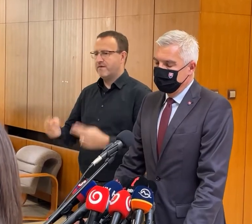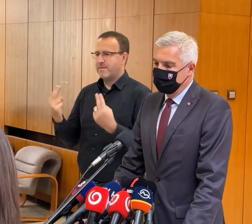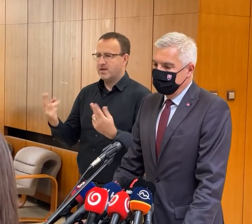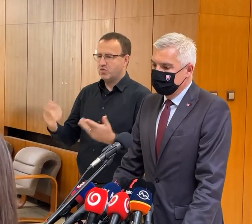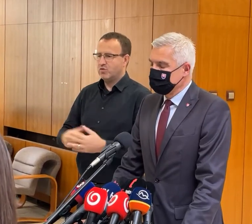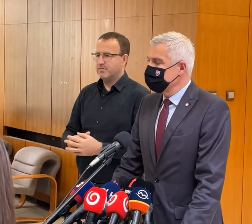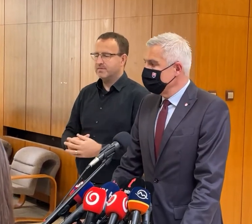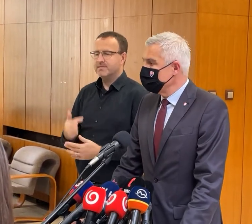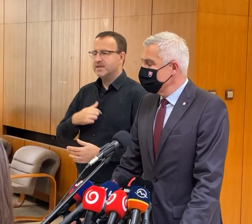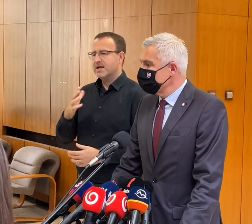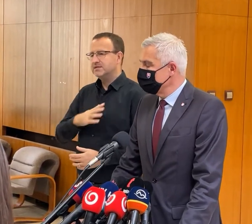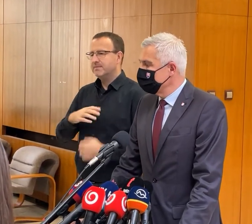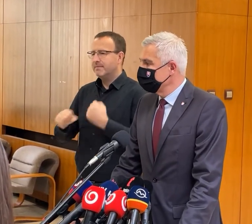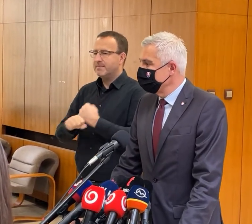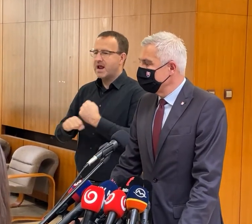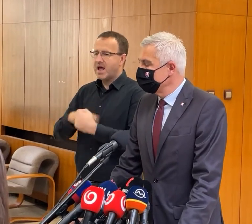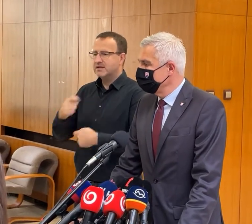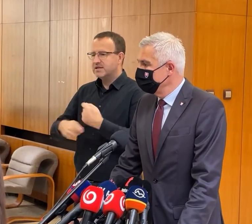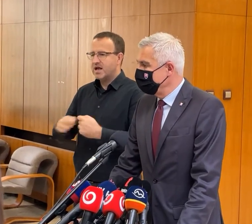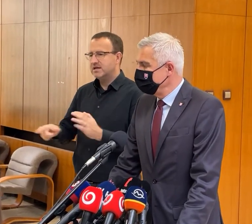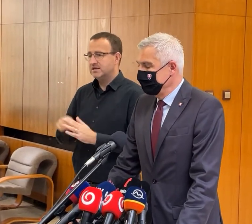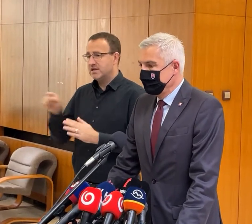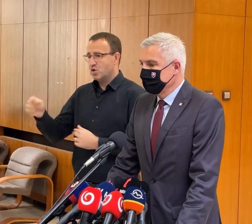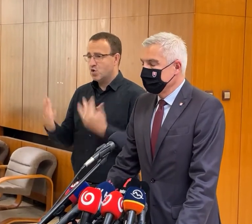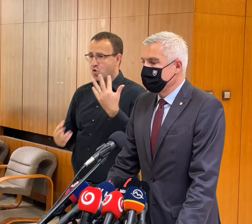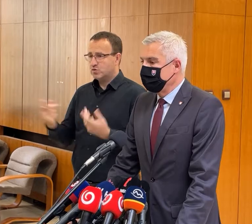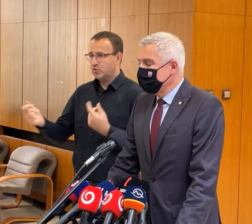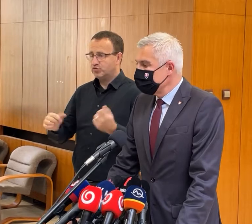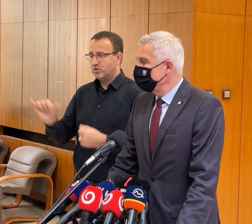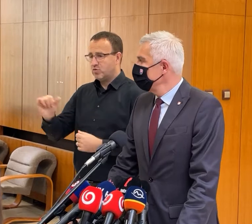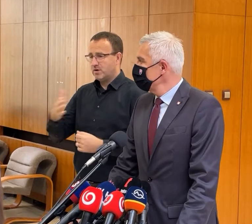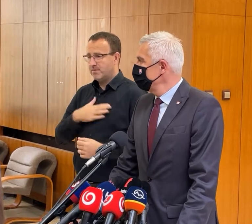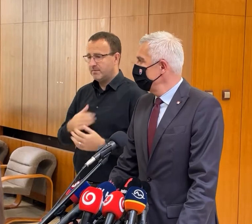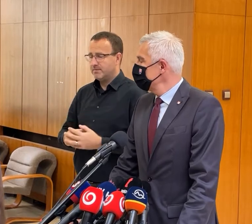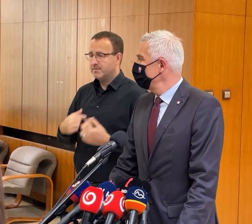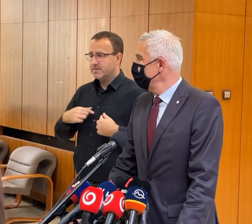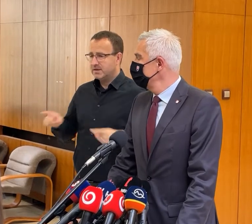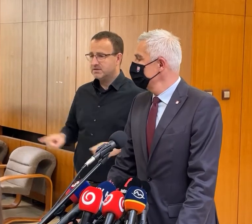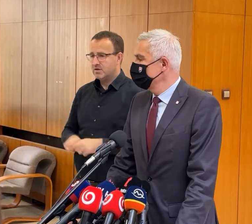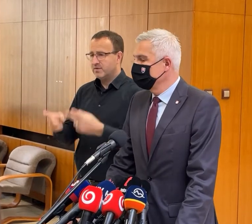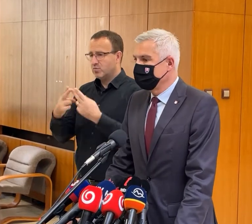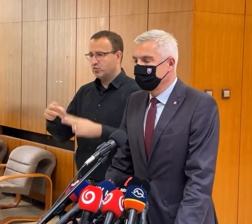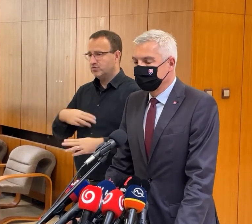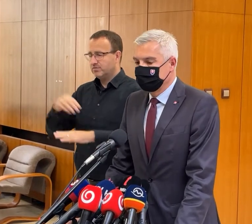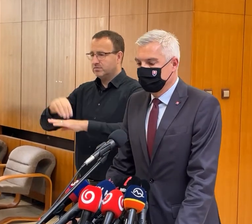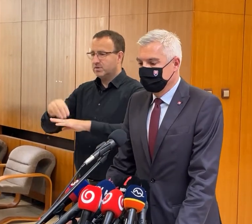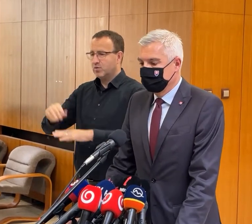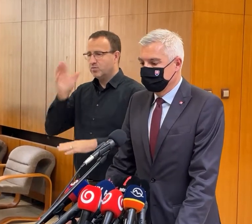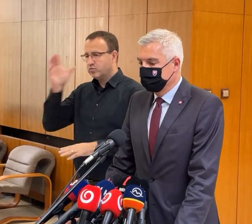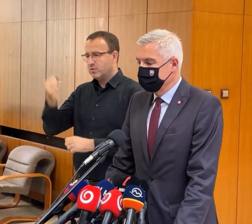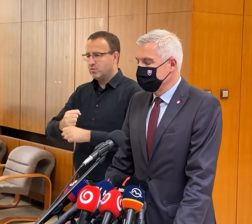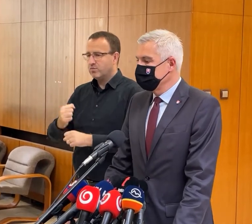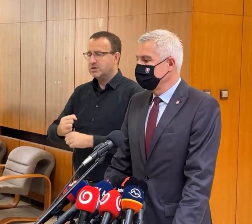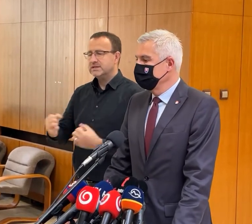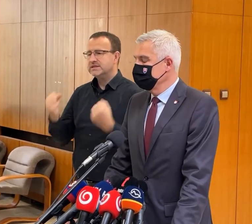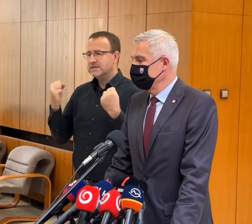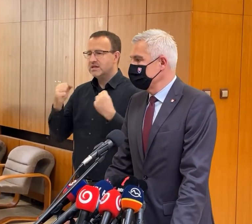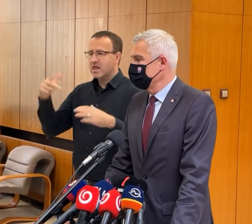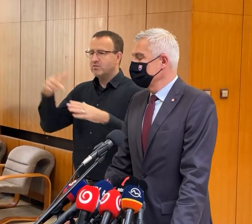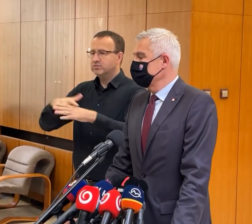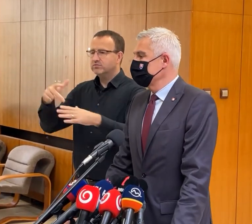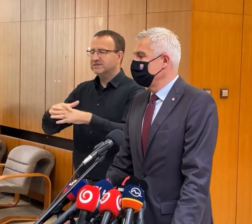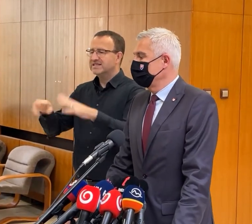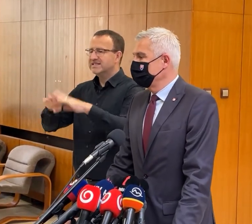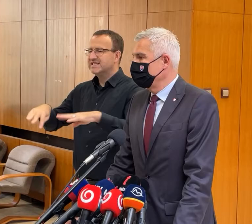chcem pracovať s tým rozpočtom, ktorý mám, ale zároveň môžem avizovať aj to, že budem robiť silné zásahy do